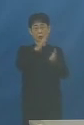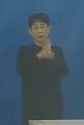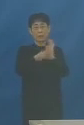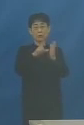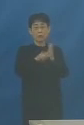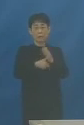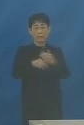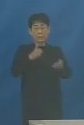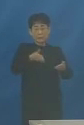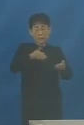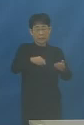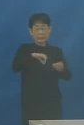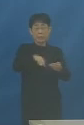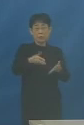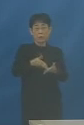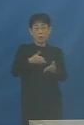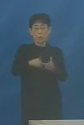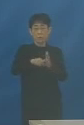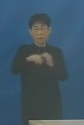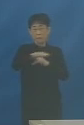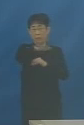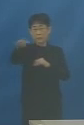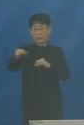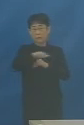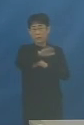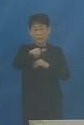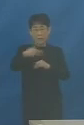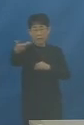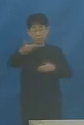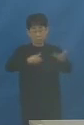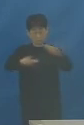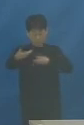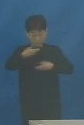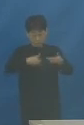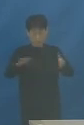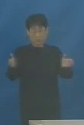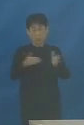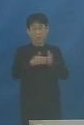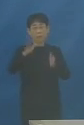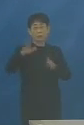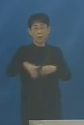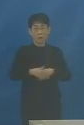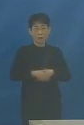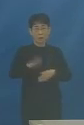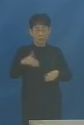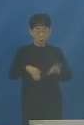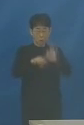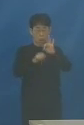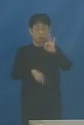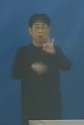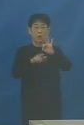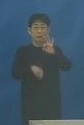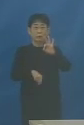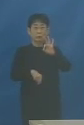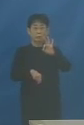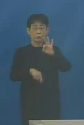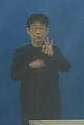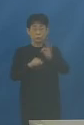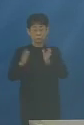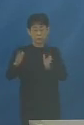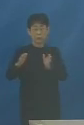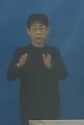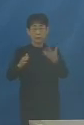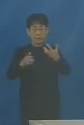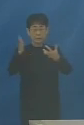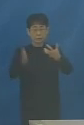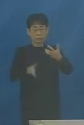の会場でも者の皆さんがいろいろ統合質問角もございましたが a子の10月中というのは一つのポイントで8